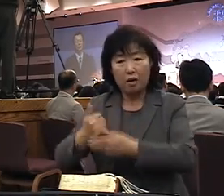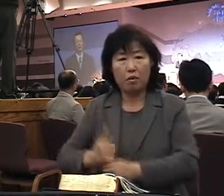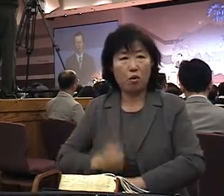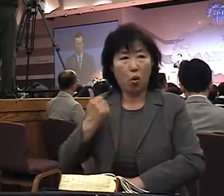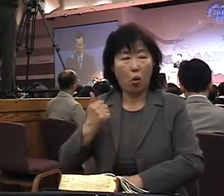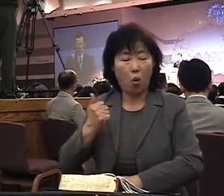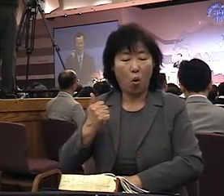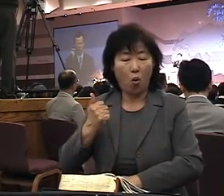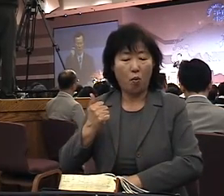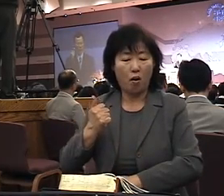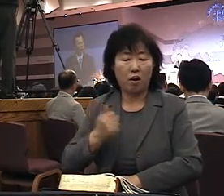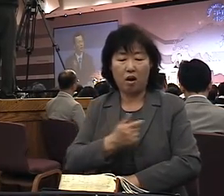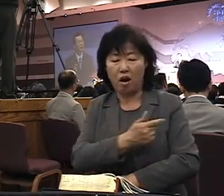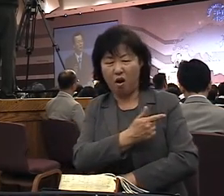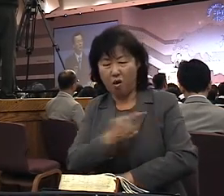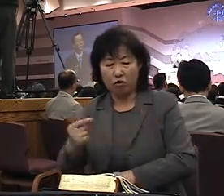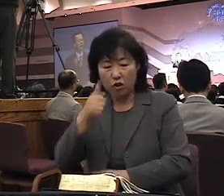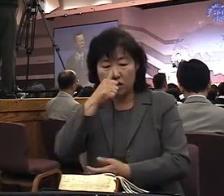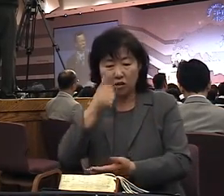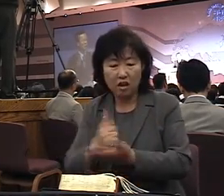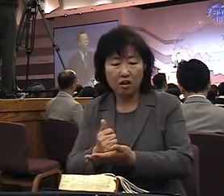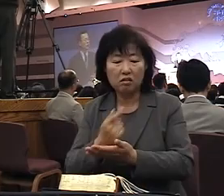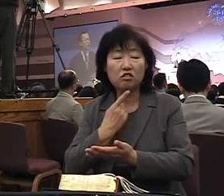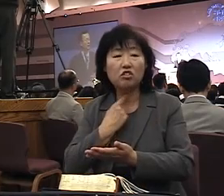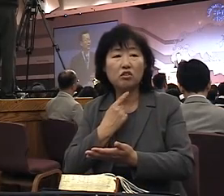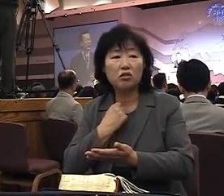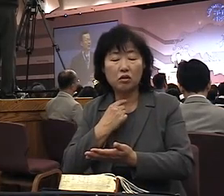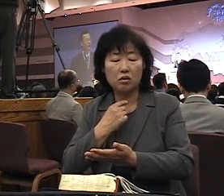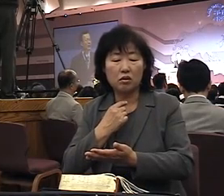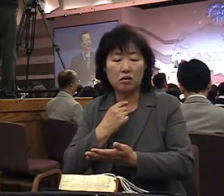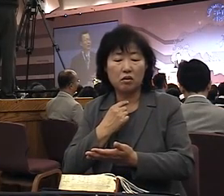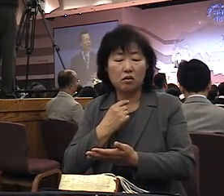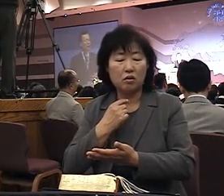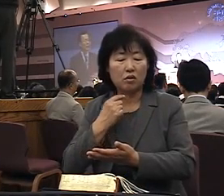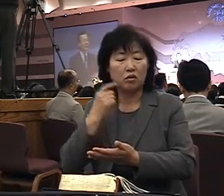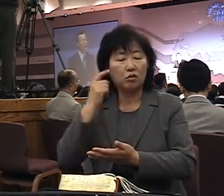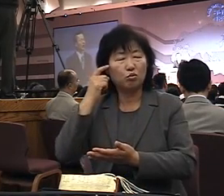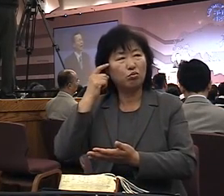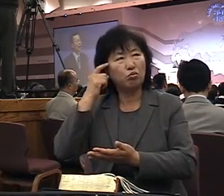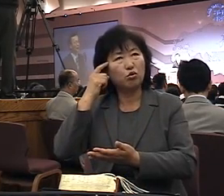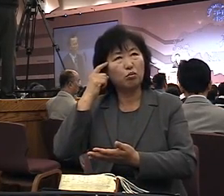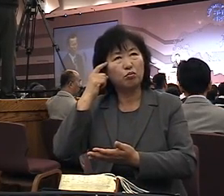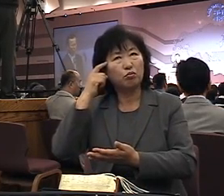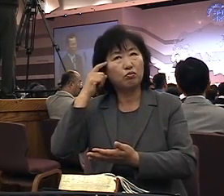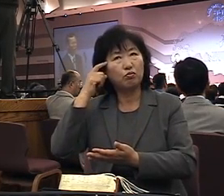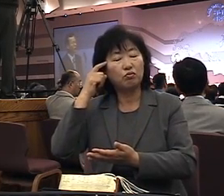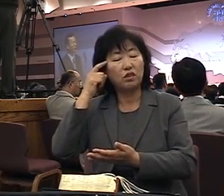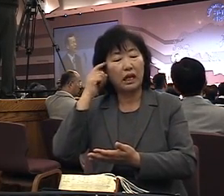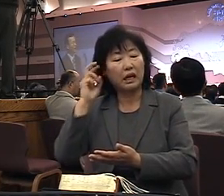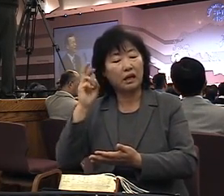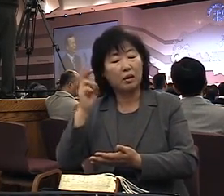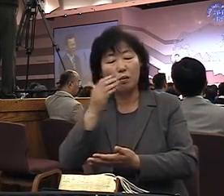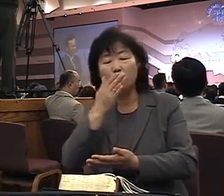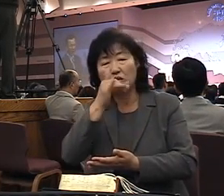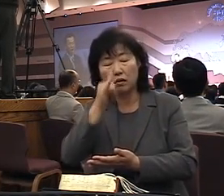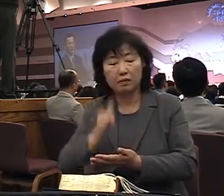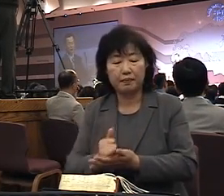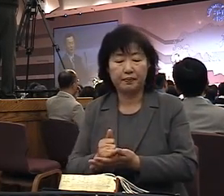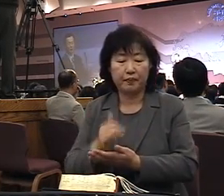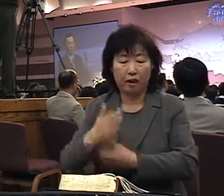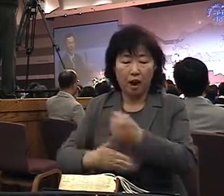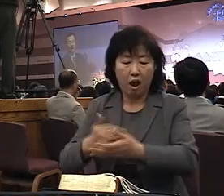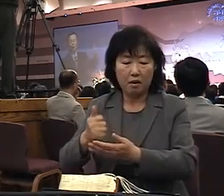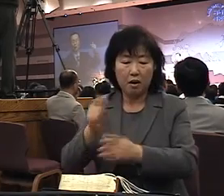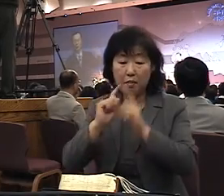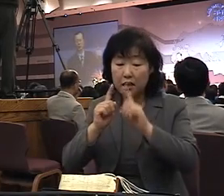격발하는 아주 엄청난 죄를 지은 것으로 우리가 추측할 수 있습니다. 성경에서 설명을 안 한다고 왜 그럴까? 하나님의